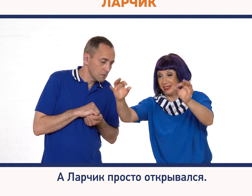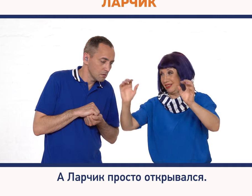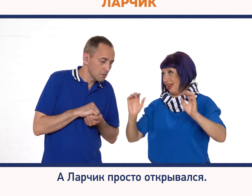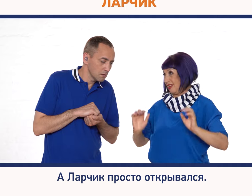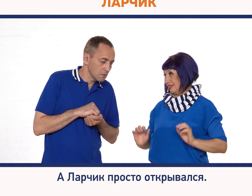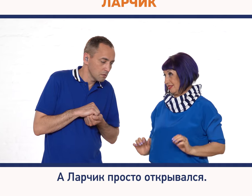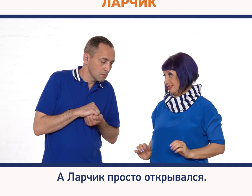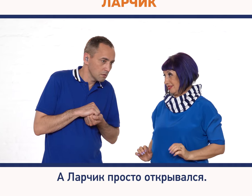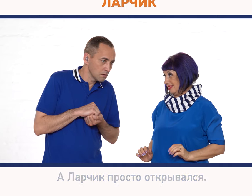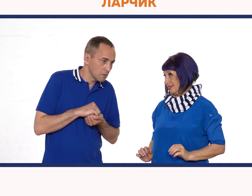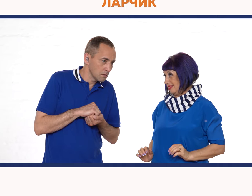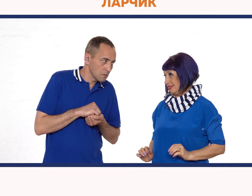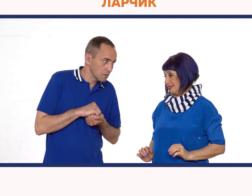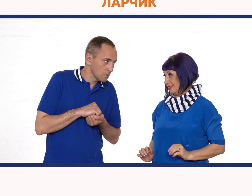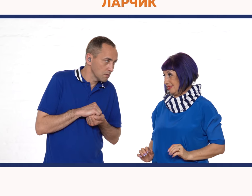открывался.